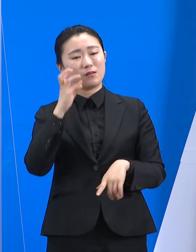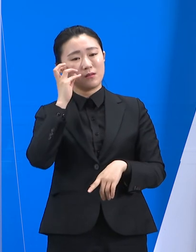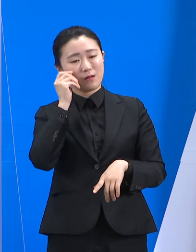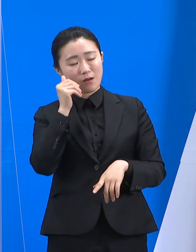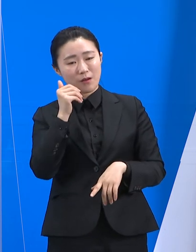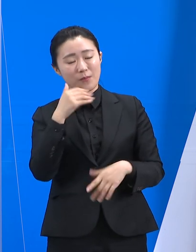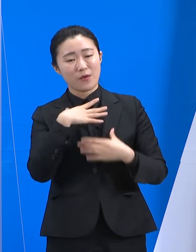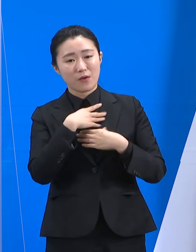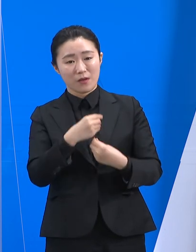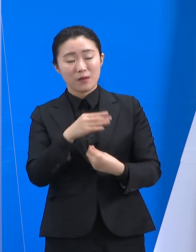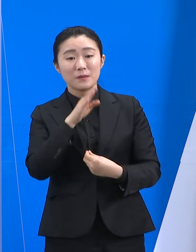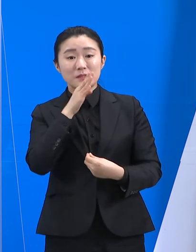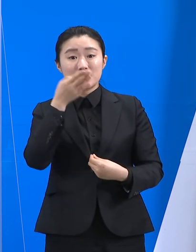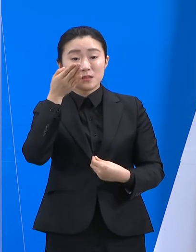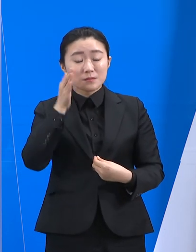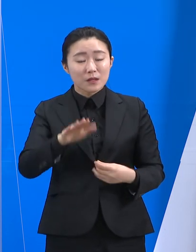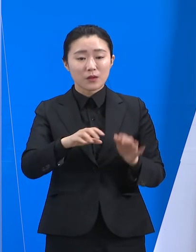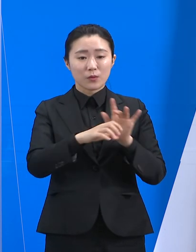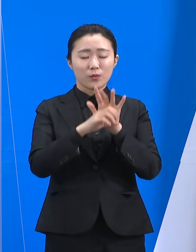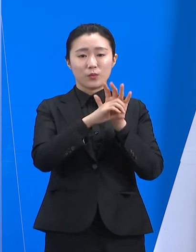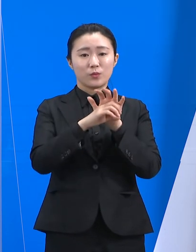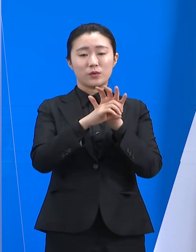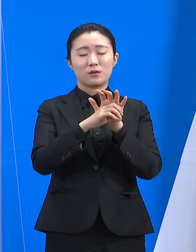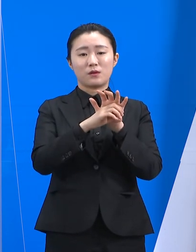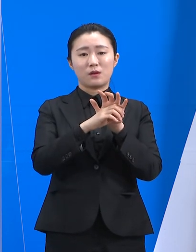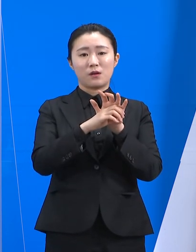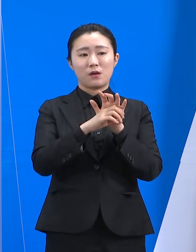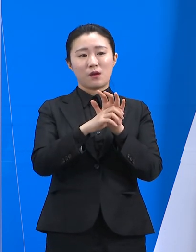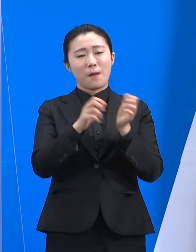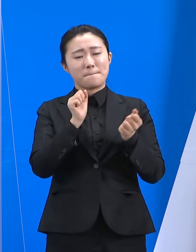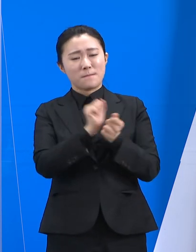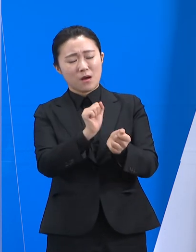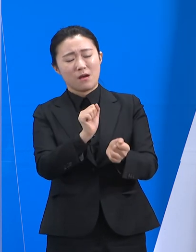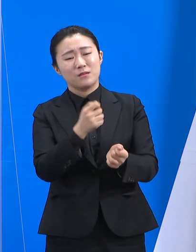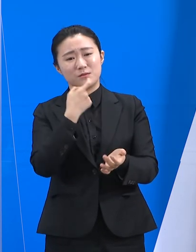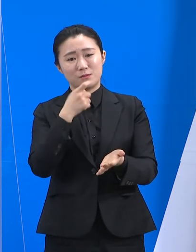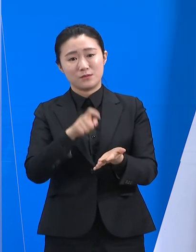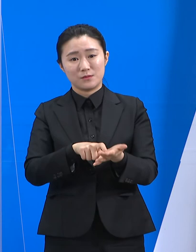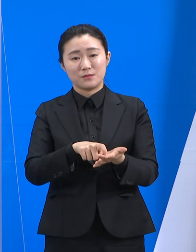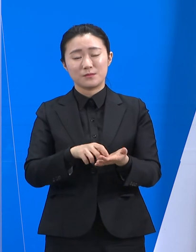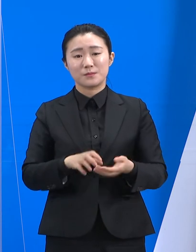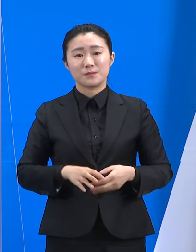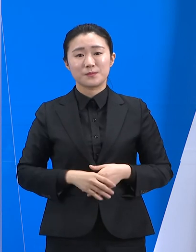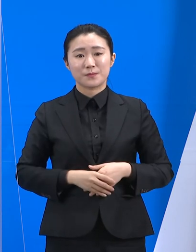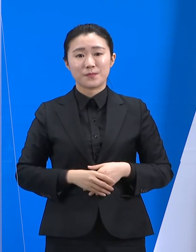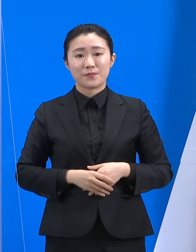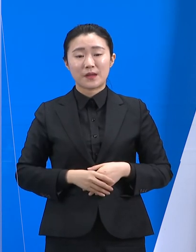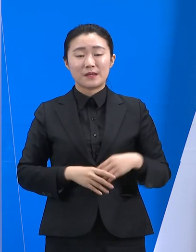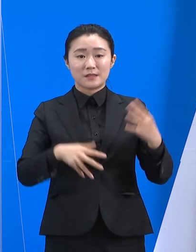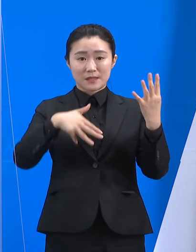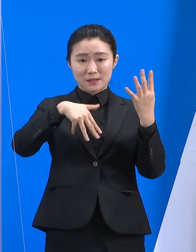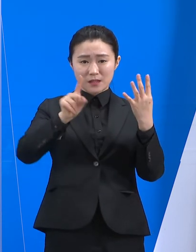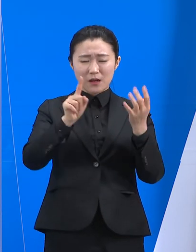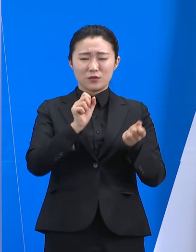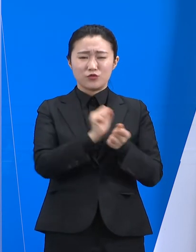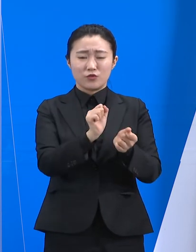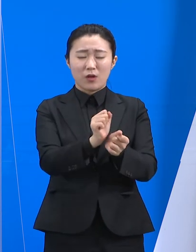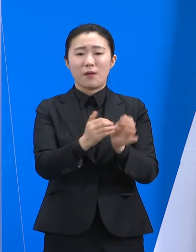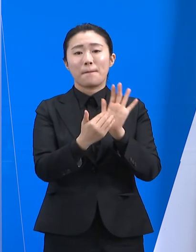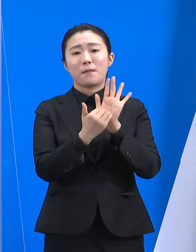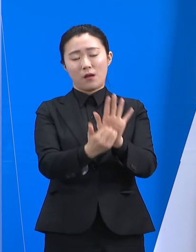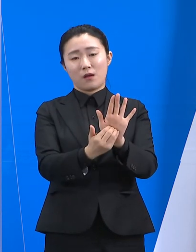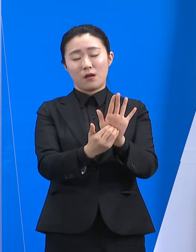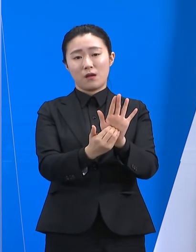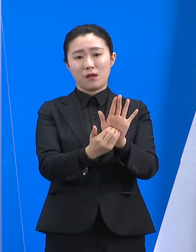확산의 가능성을 높이는 조건 그리고 요인들이기도 합니다. 4차 유행을 반드시 막아내겠다는